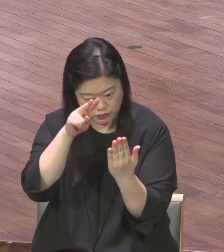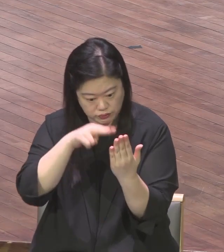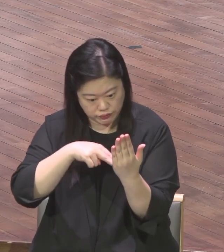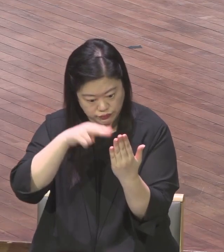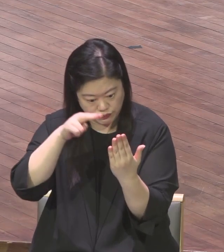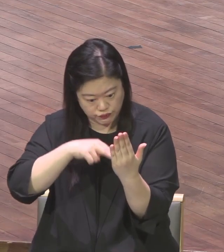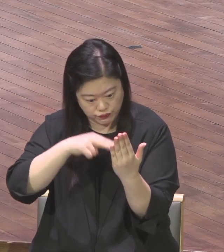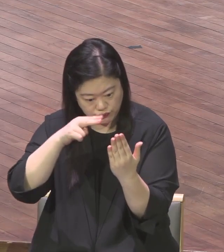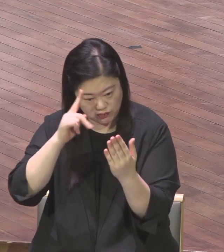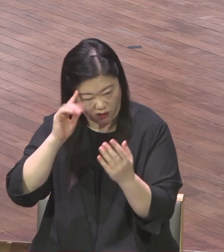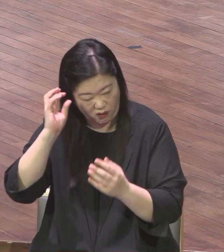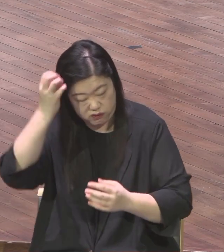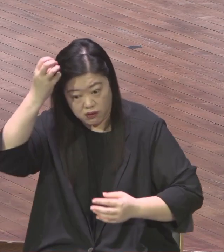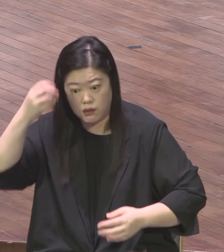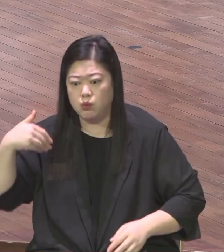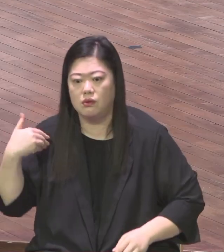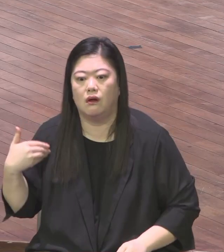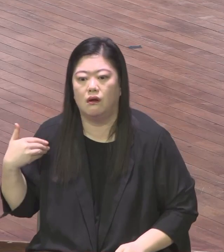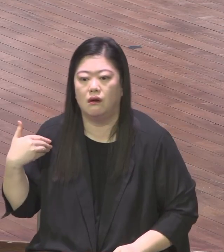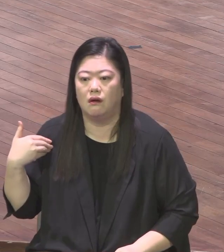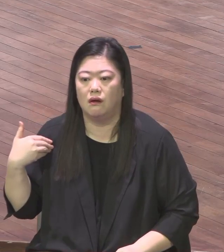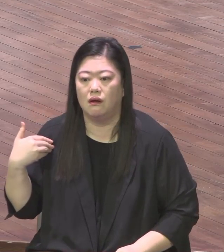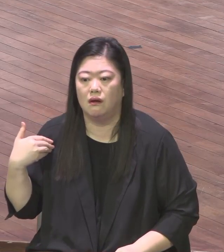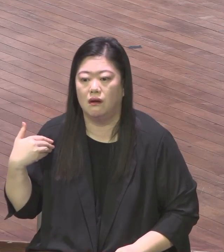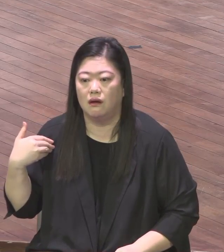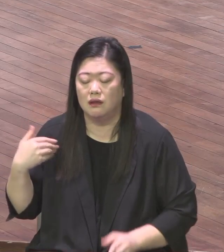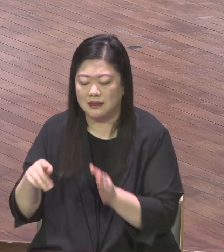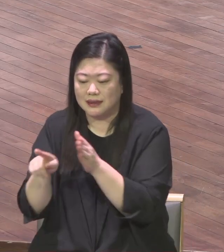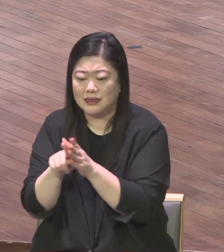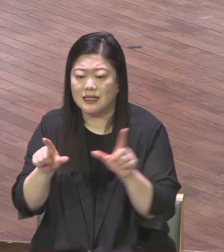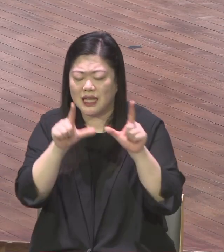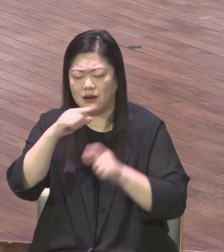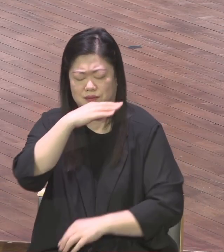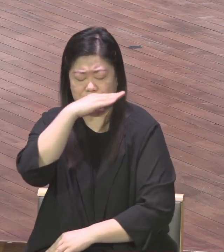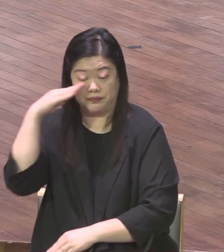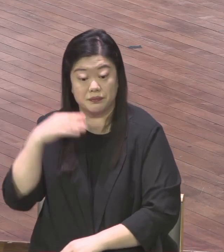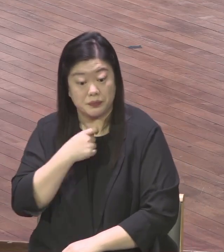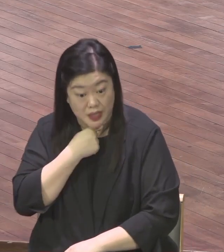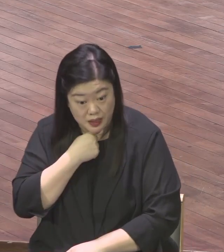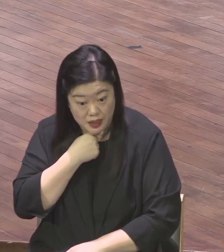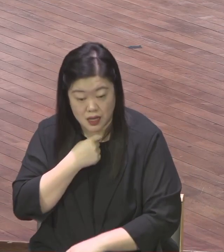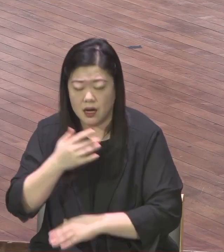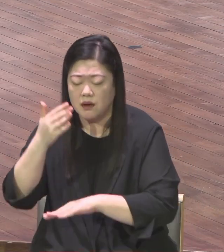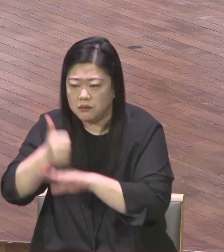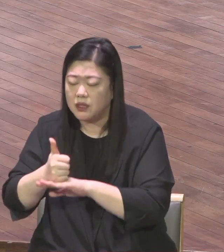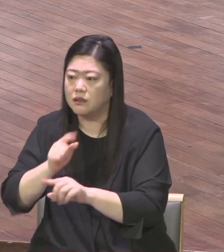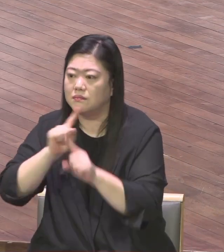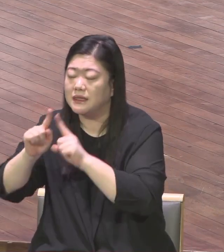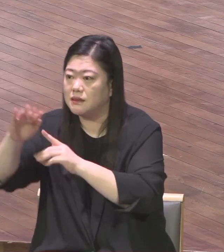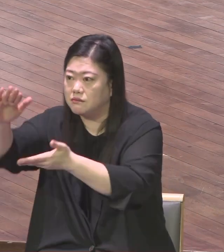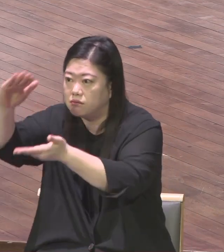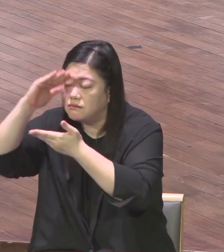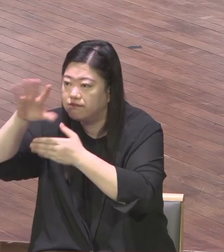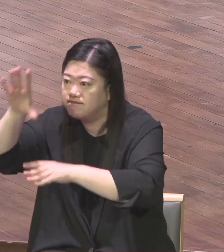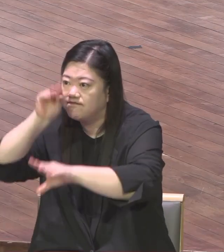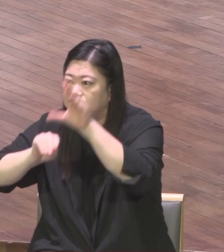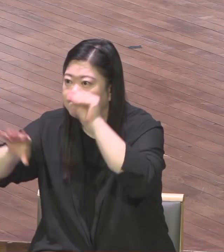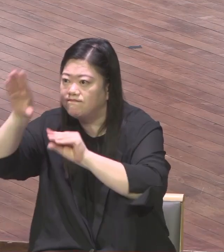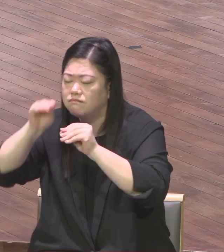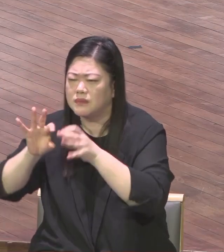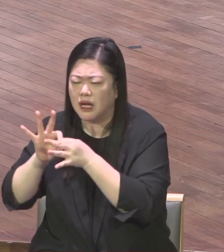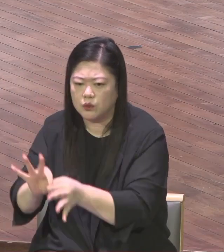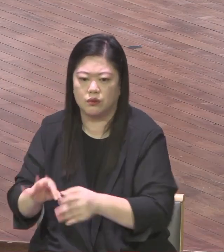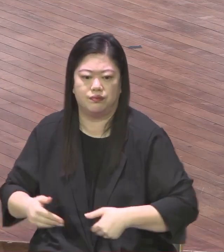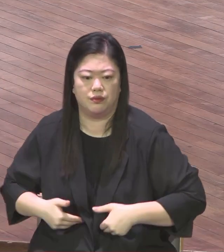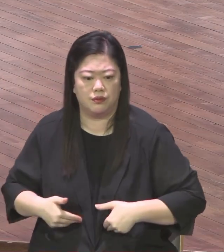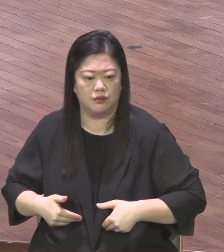그래서 여러분요 신앙생활 하면서 제대로 하고 싶거든 교회 지도를 잘 받으시기 바랍니다. 예수 그리스도의 재림은